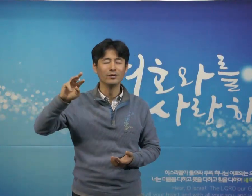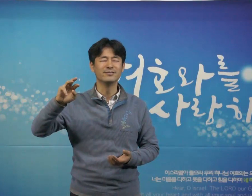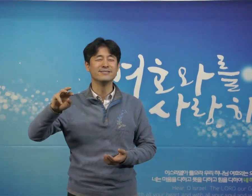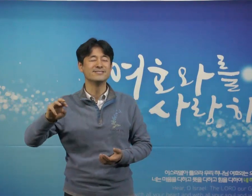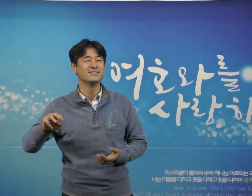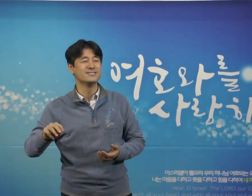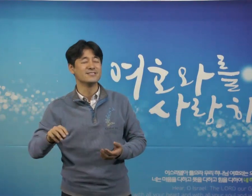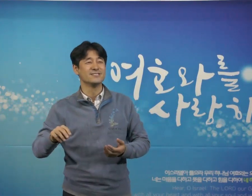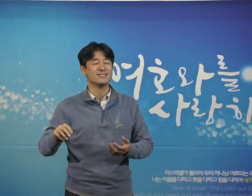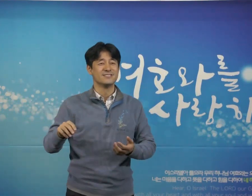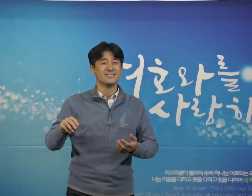미국의 여호와 증인들이